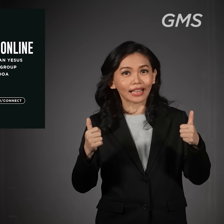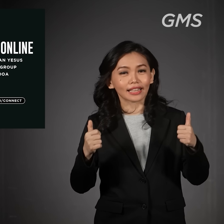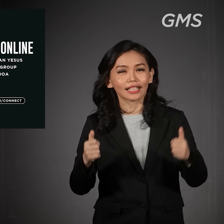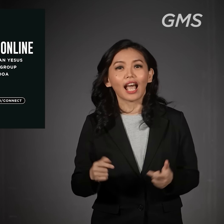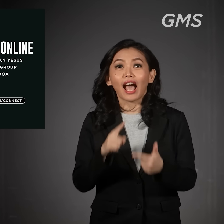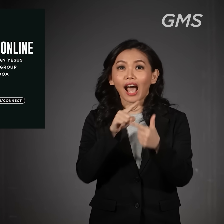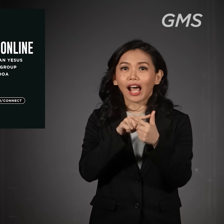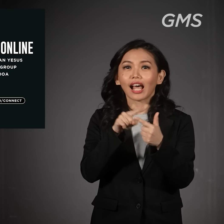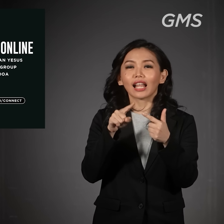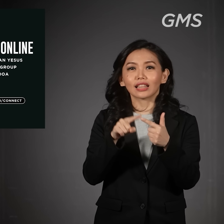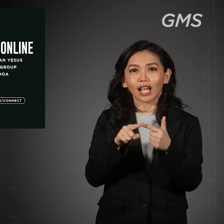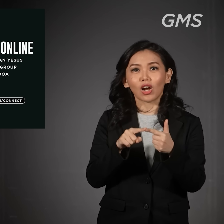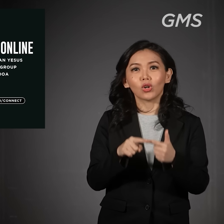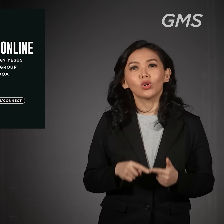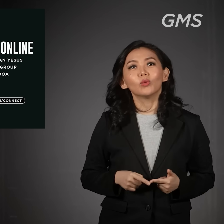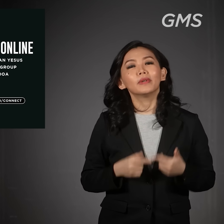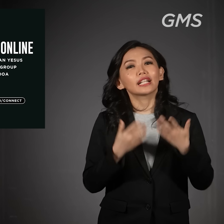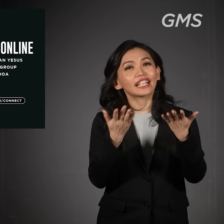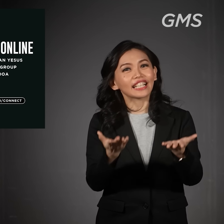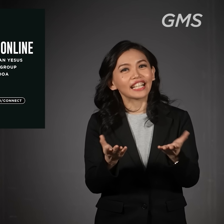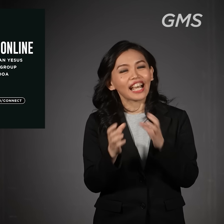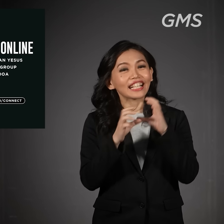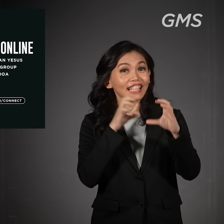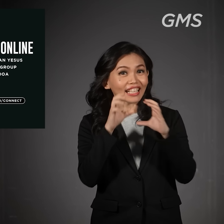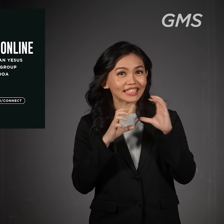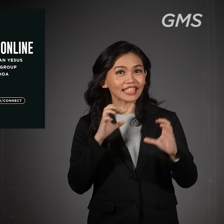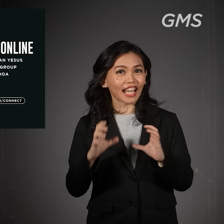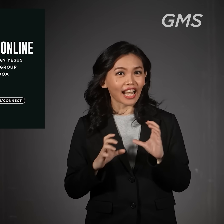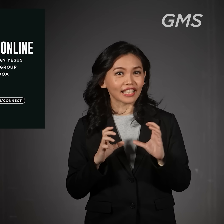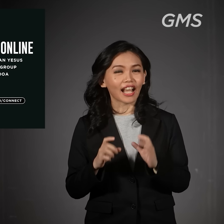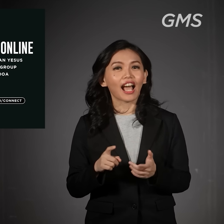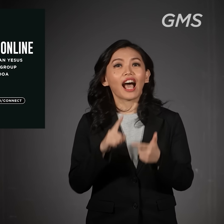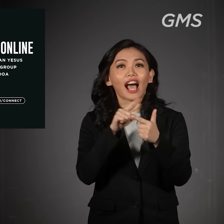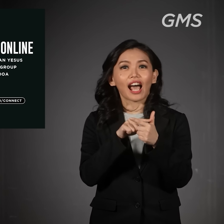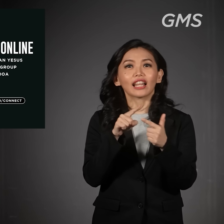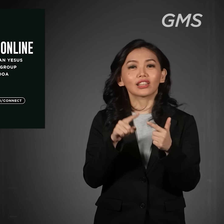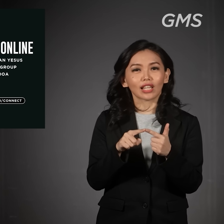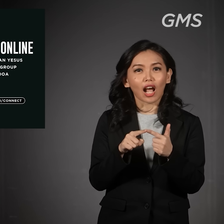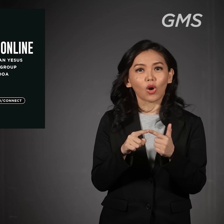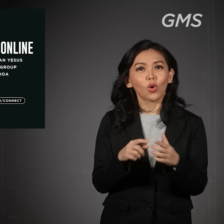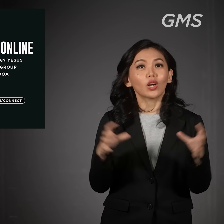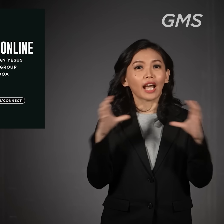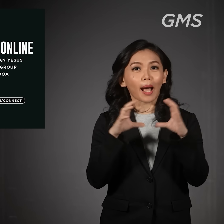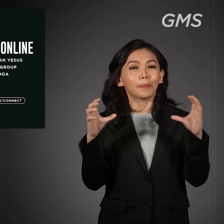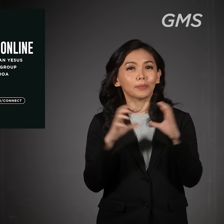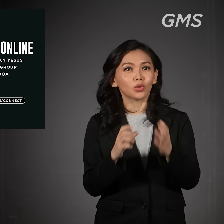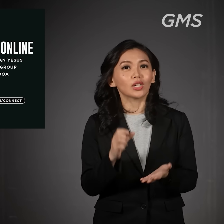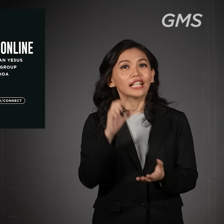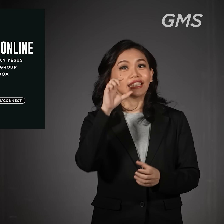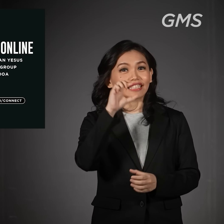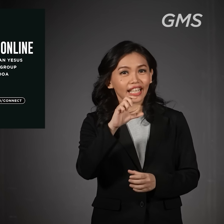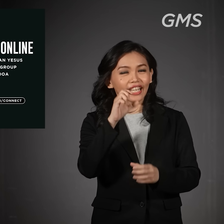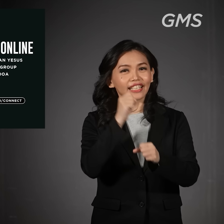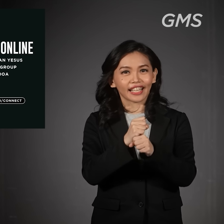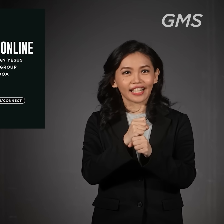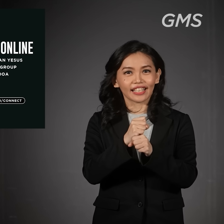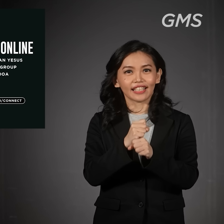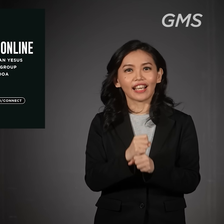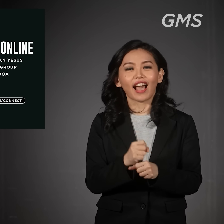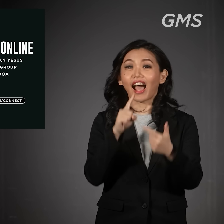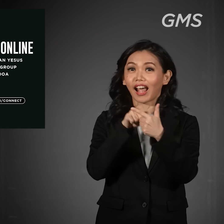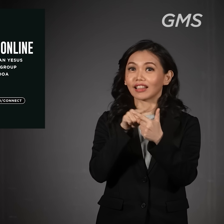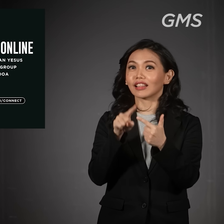kembali kepada Tuhan atau memberikan kesaksian, serta Anda ingin tergabung di dalam komunitas Connect Group